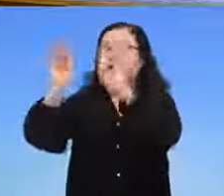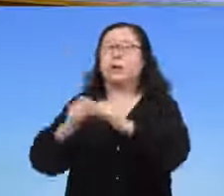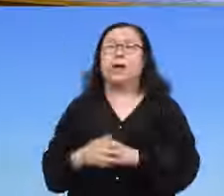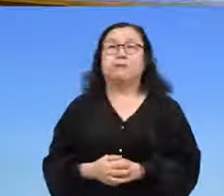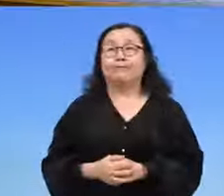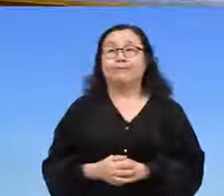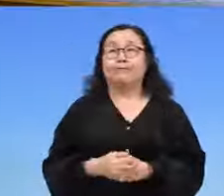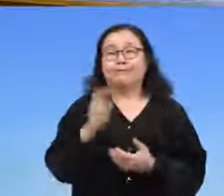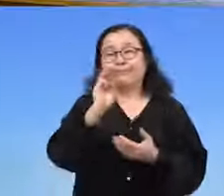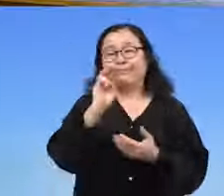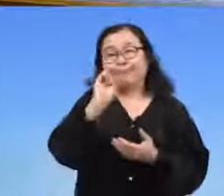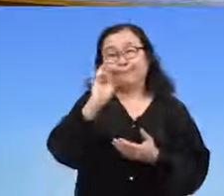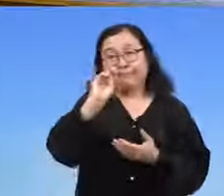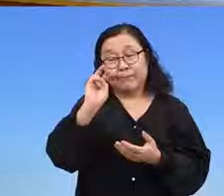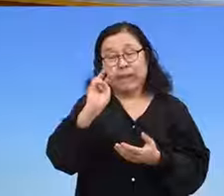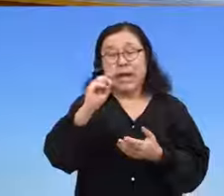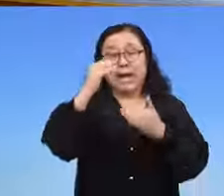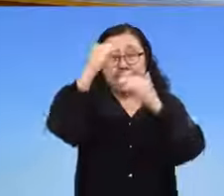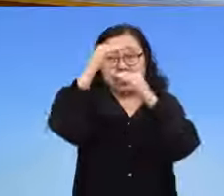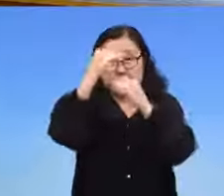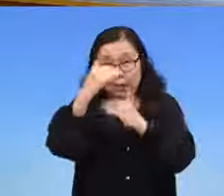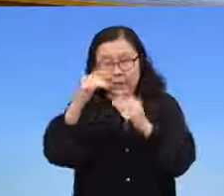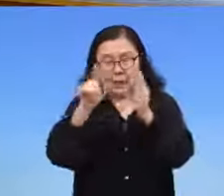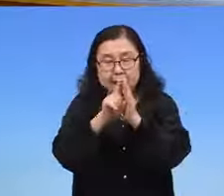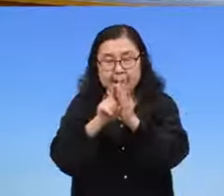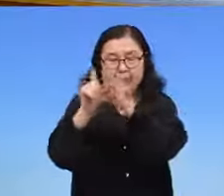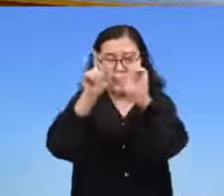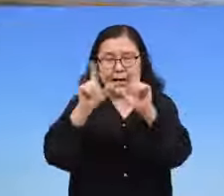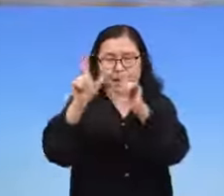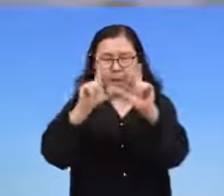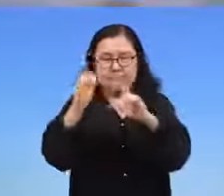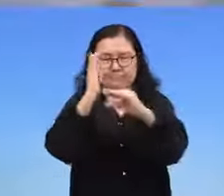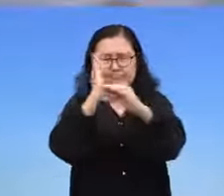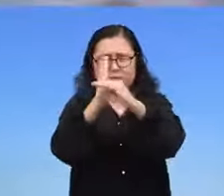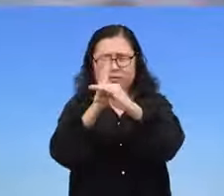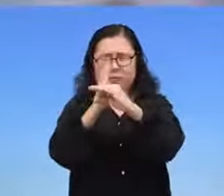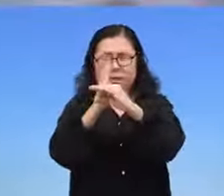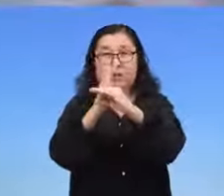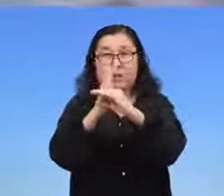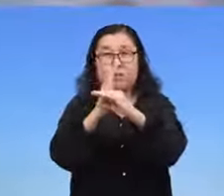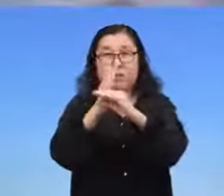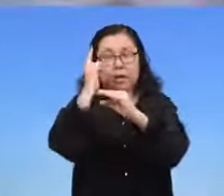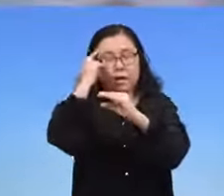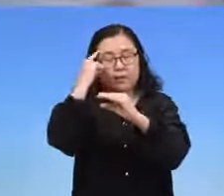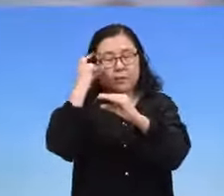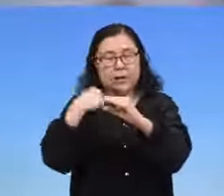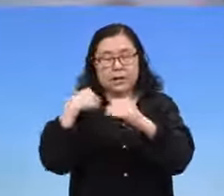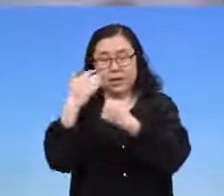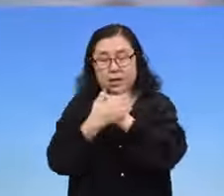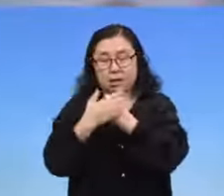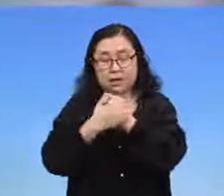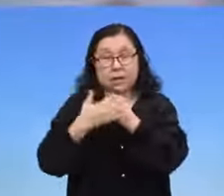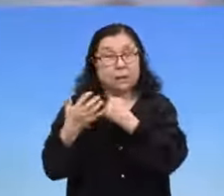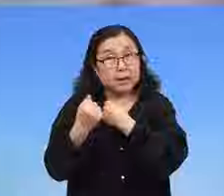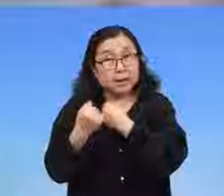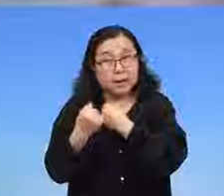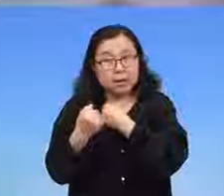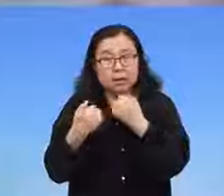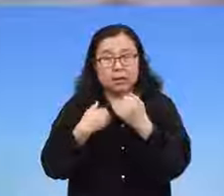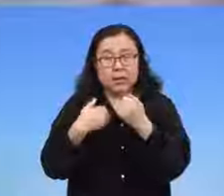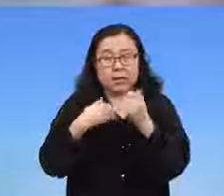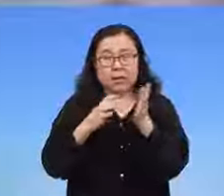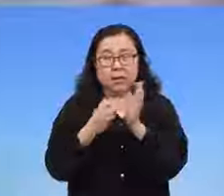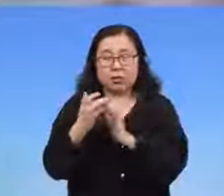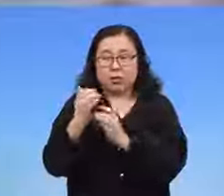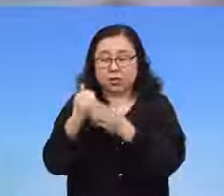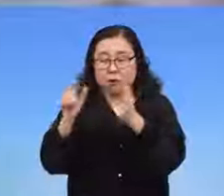바라봅니다. 저는 이게 신앙생활의 핵심이라 생각합니다. 내가 예수 믿었다고, 내가 은혜 받았다고, 내가 신학교